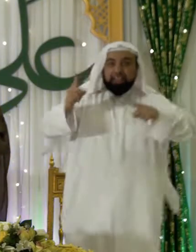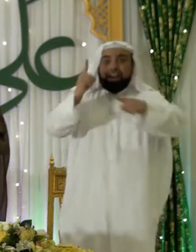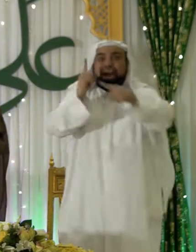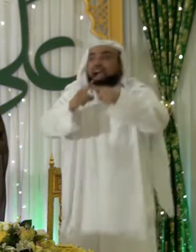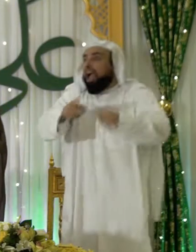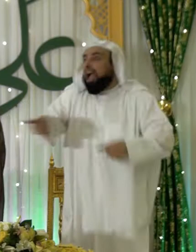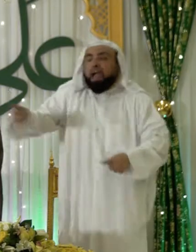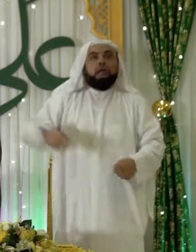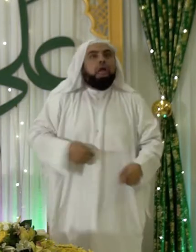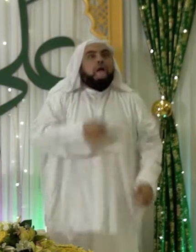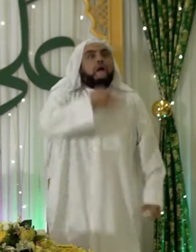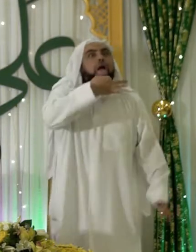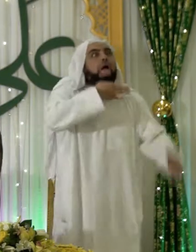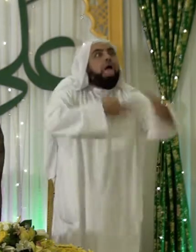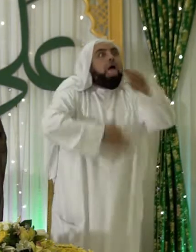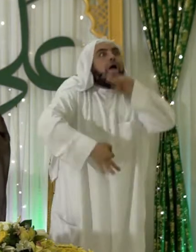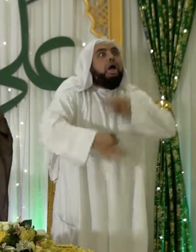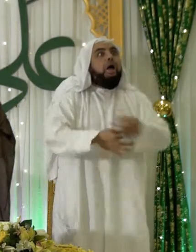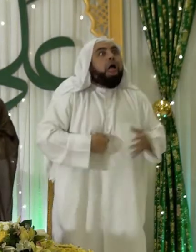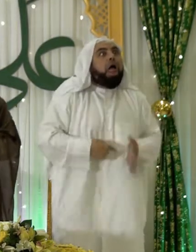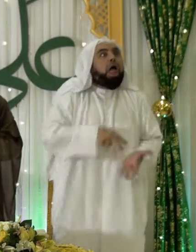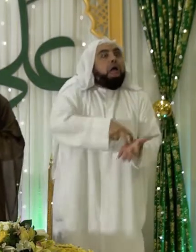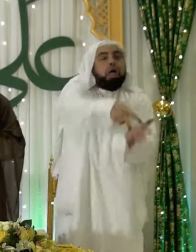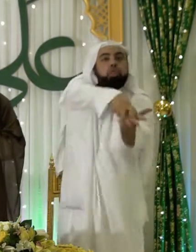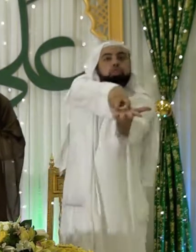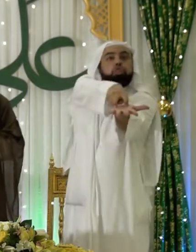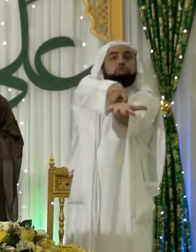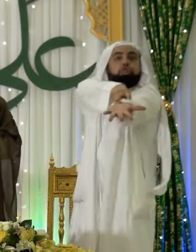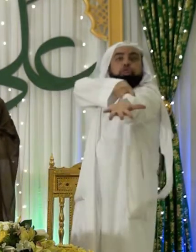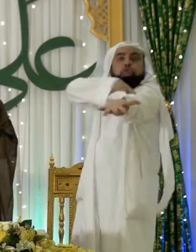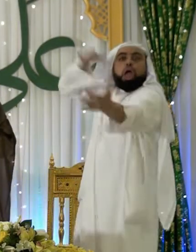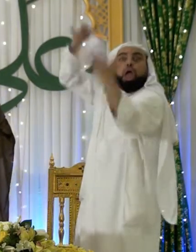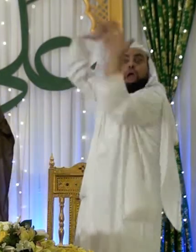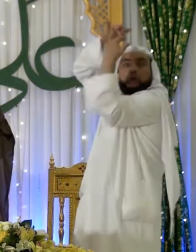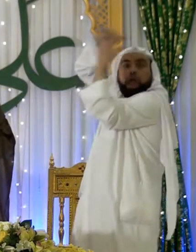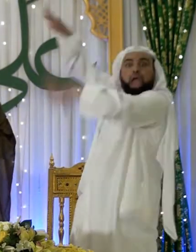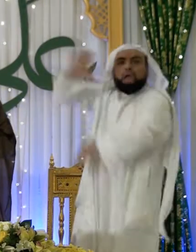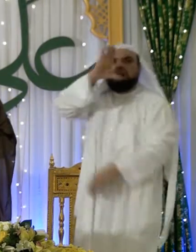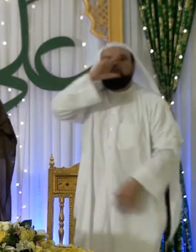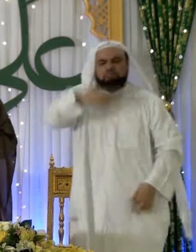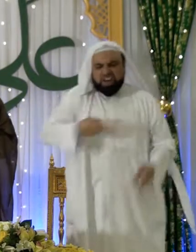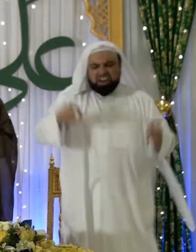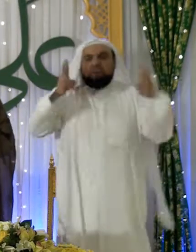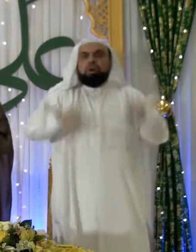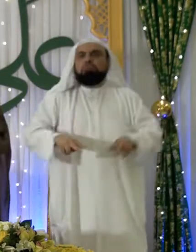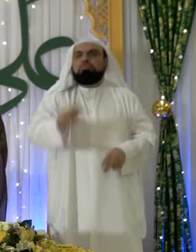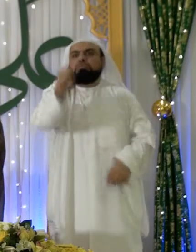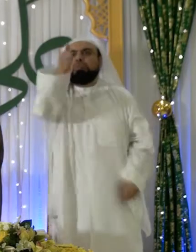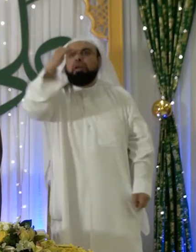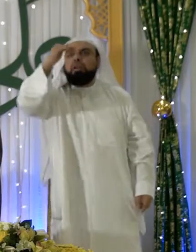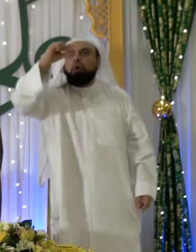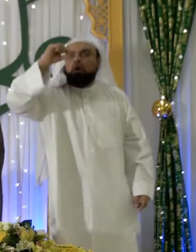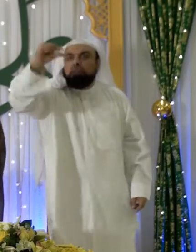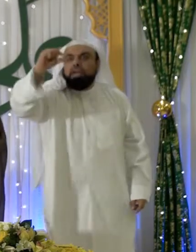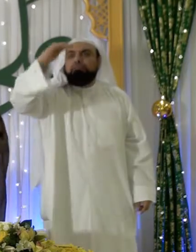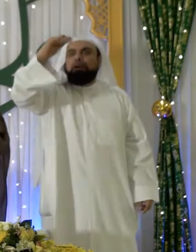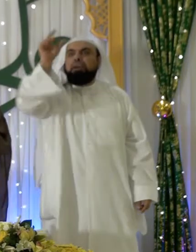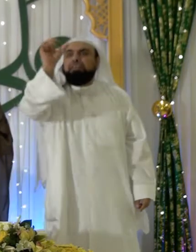إلا علي. يوم بدر، يوم أحد، يوم الأحزاب يوم